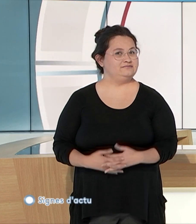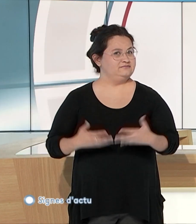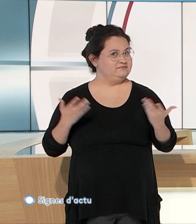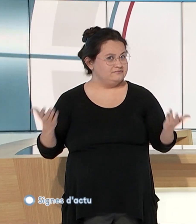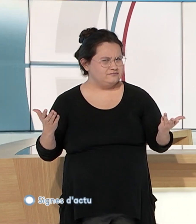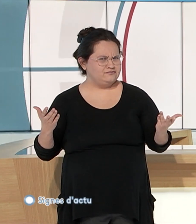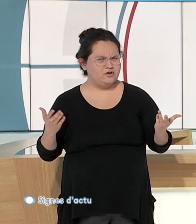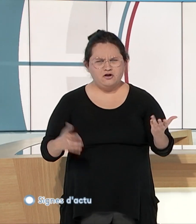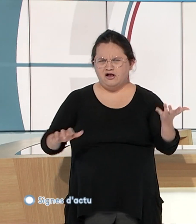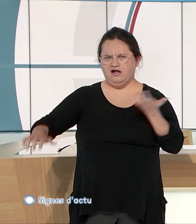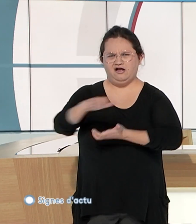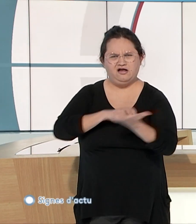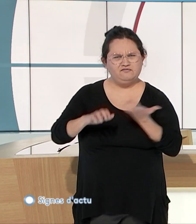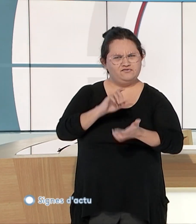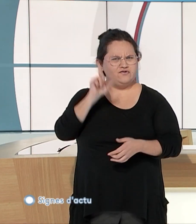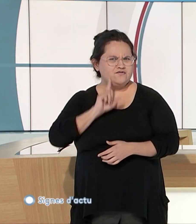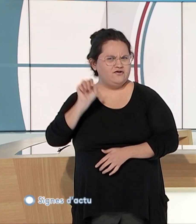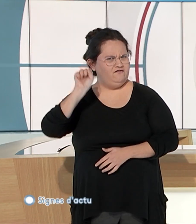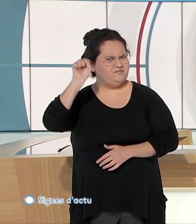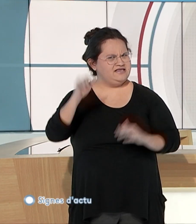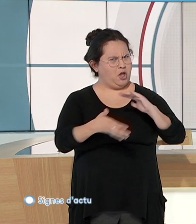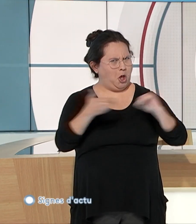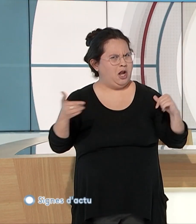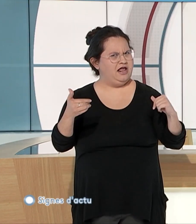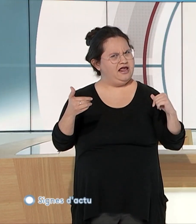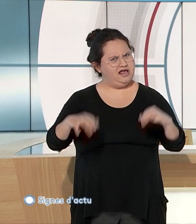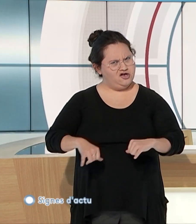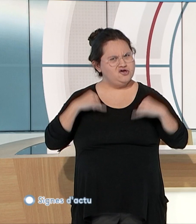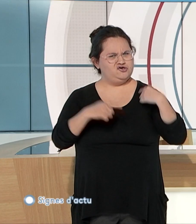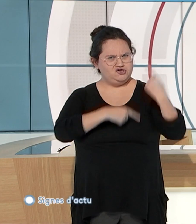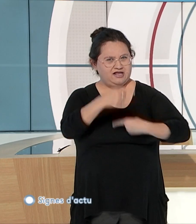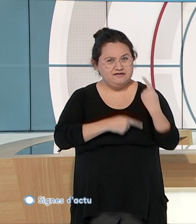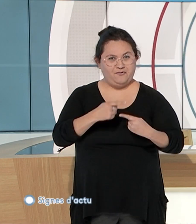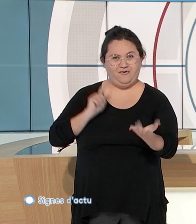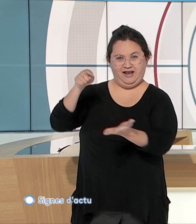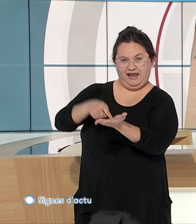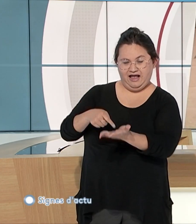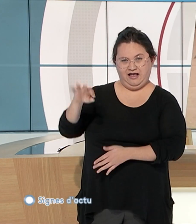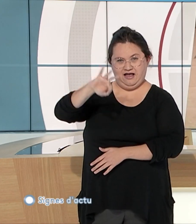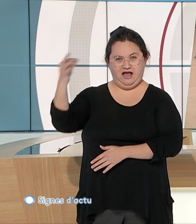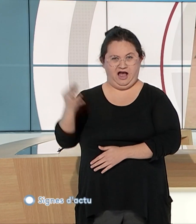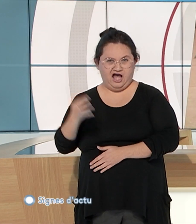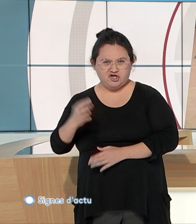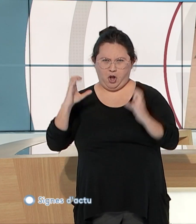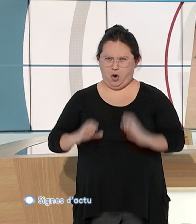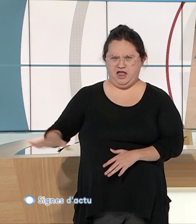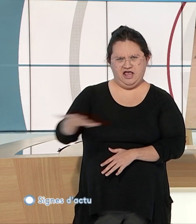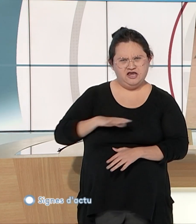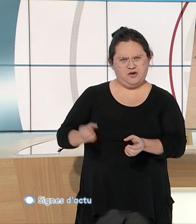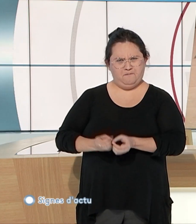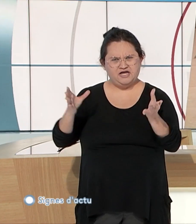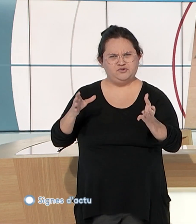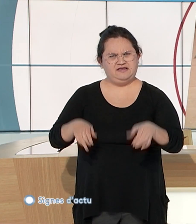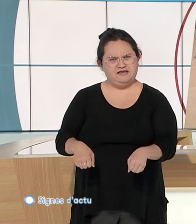Et si la révolution féministe passait par la jeune génération ? À Agen, les collégiens ont massivement participé à la journée de la